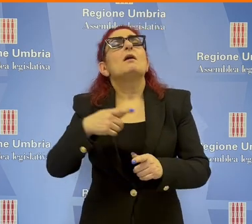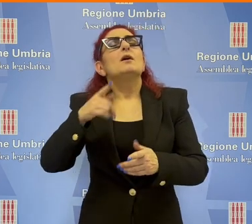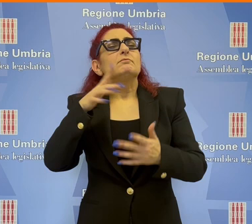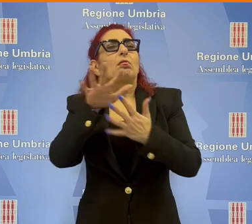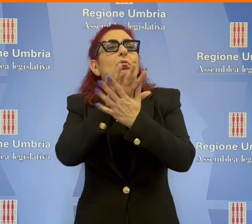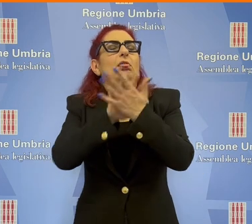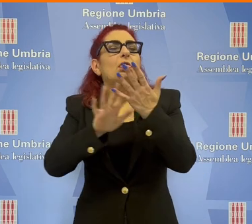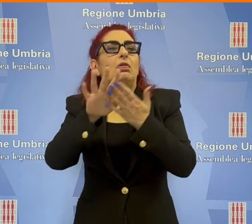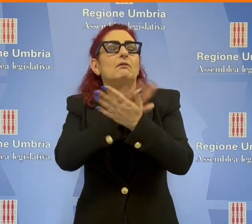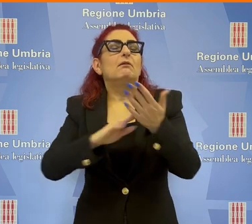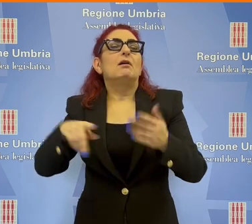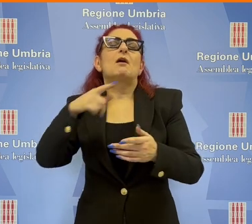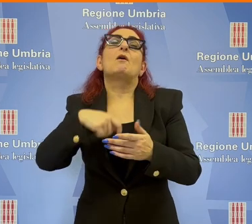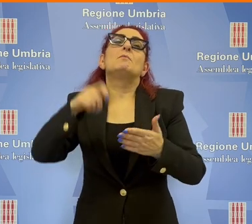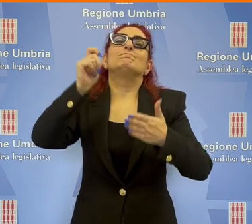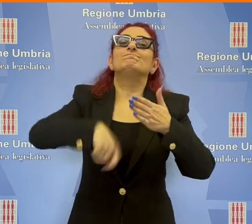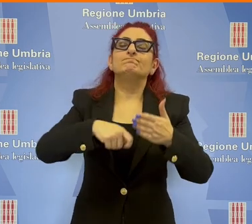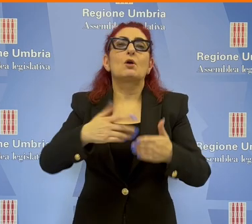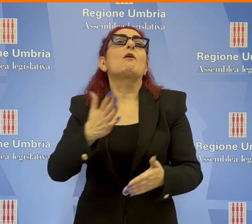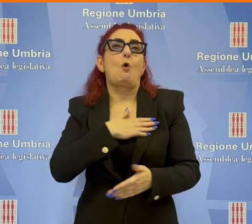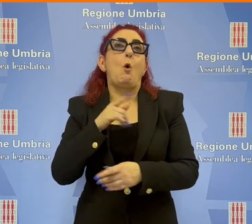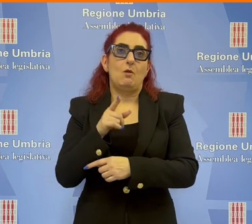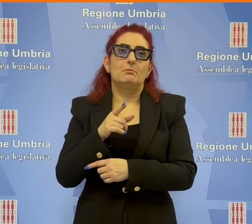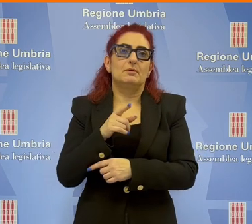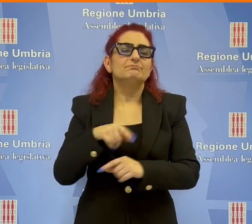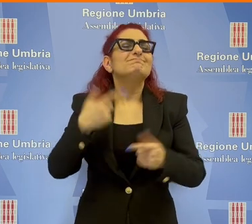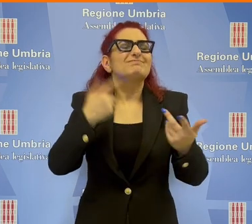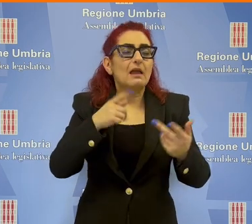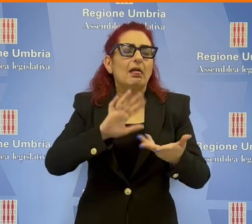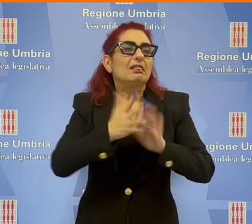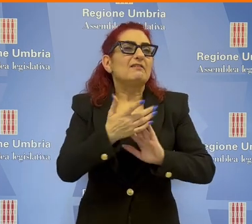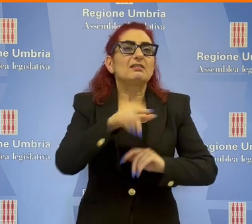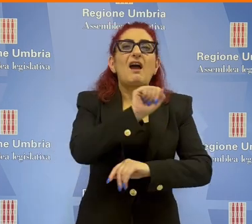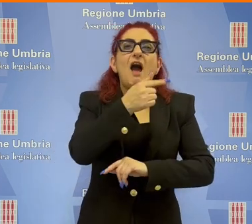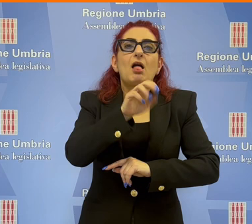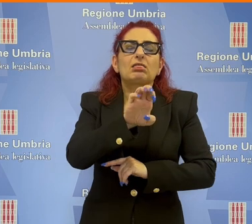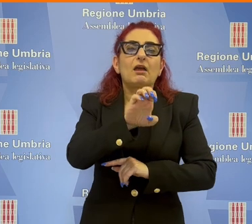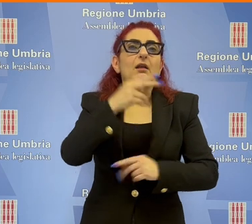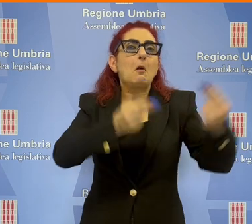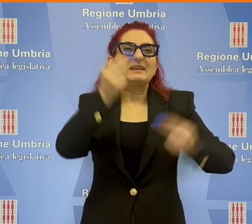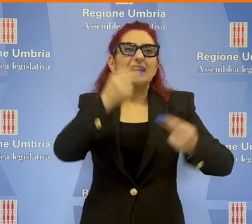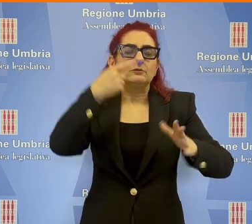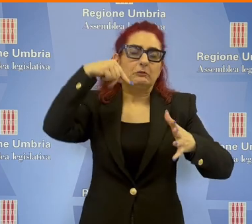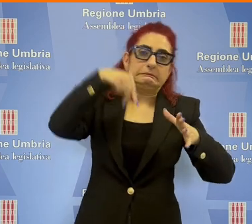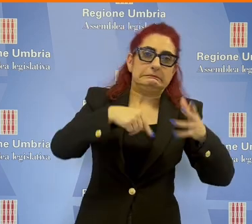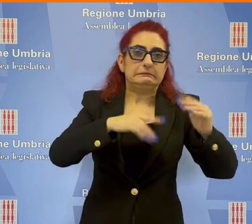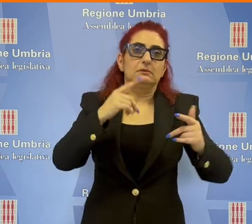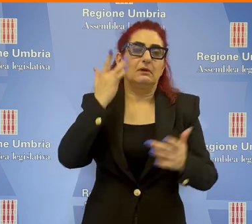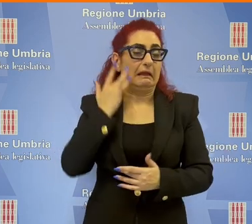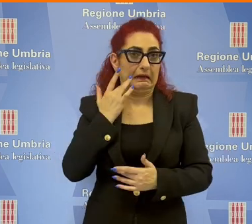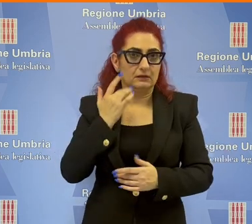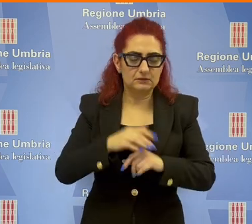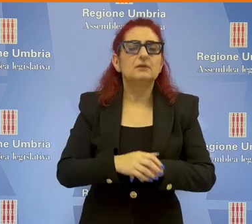fonde spesso con quella non incolpevole, creando difficoltà al bilancio di ATER. L'ha